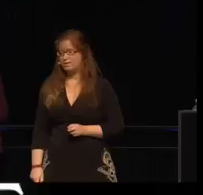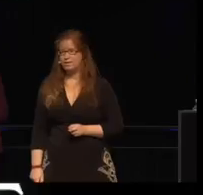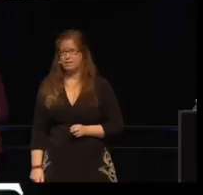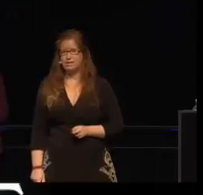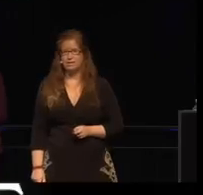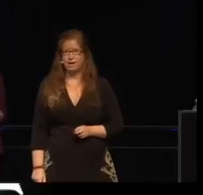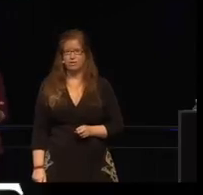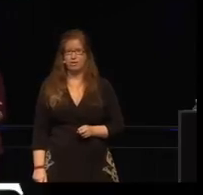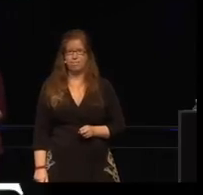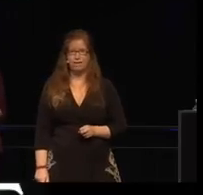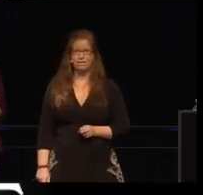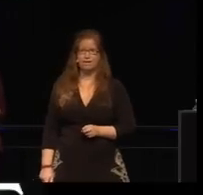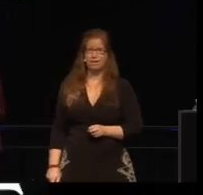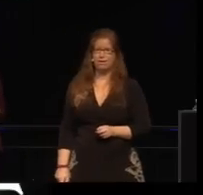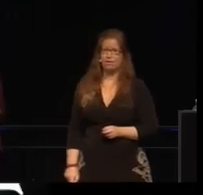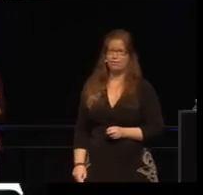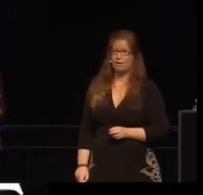Lo que veis aquí es...